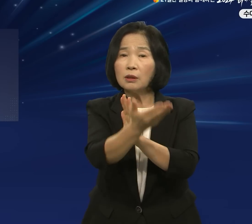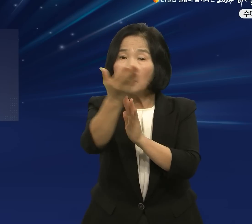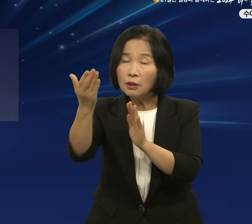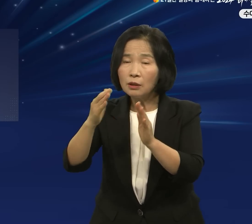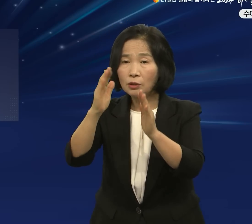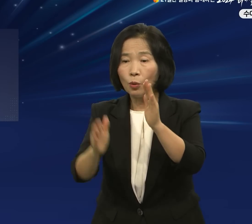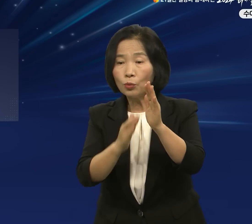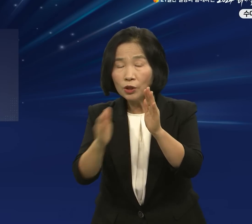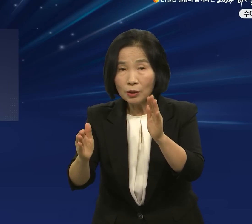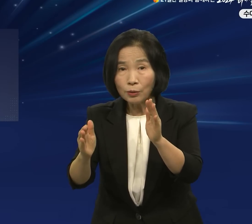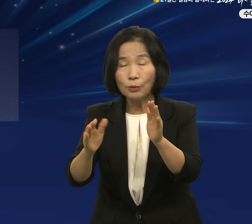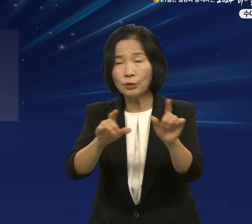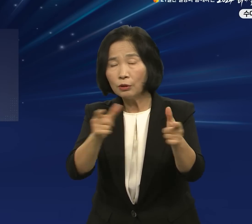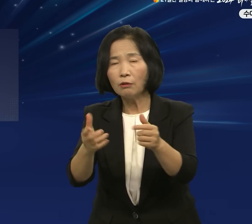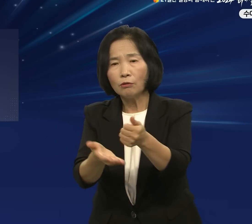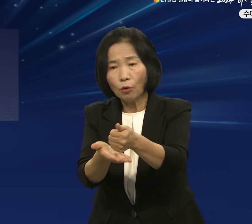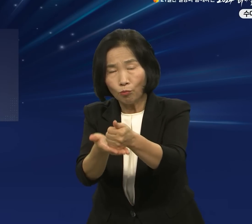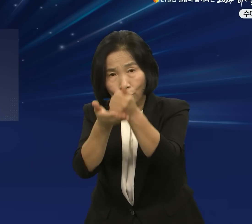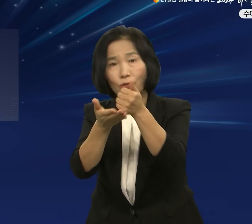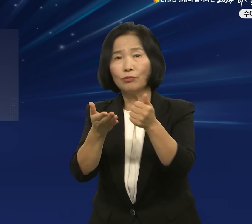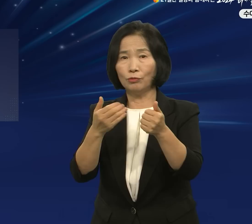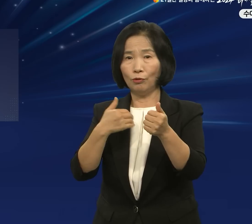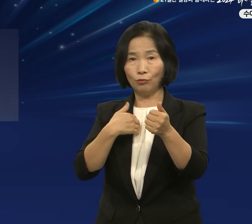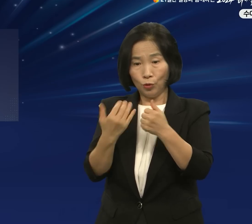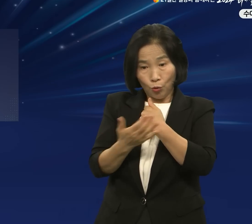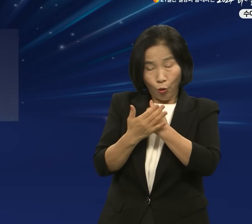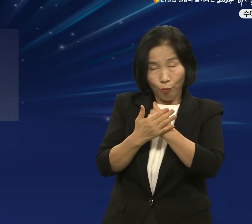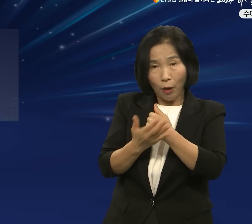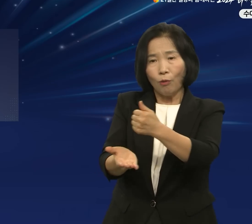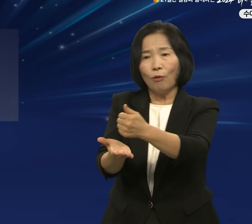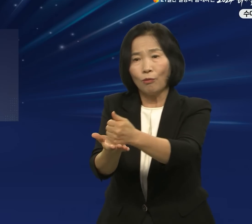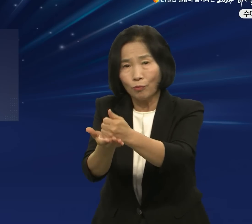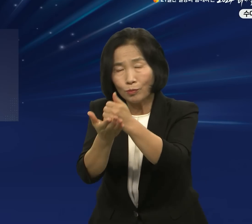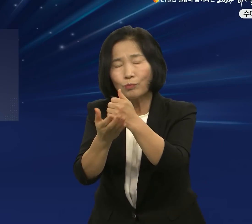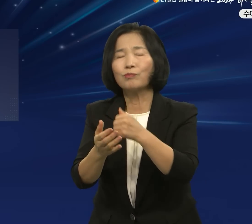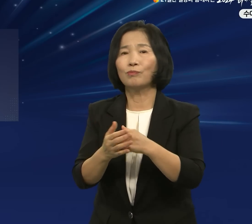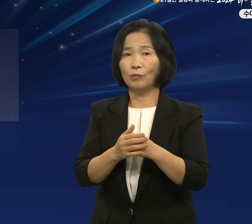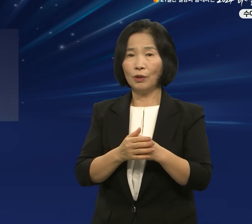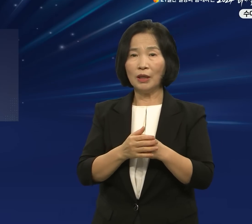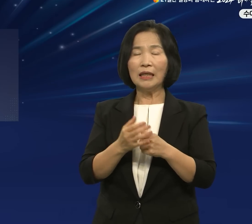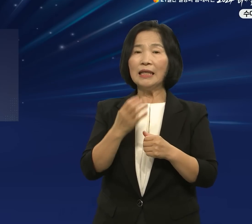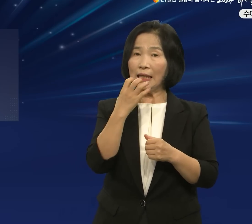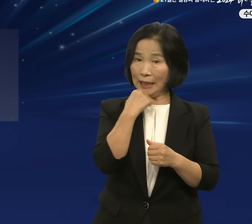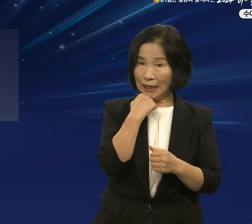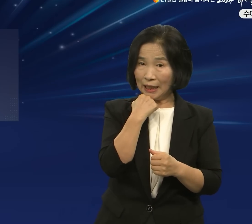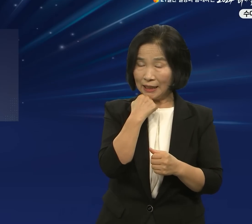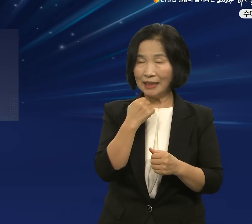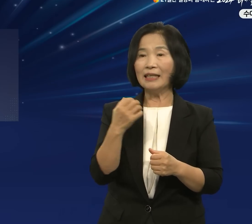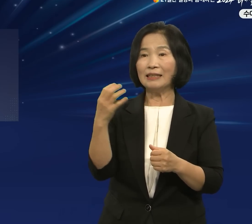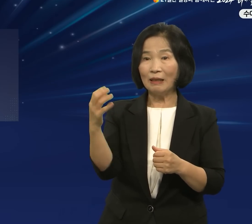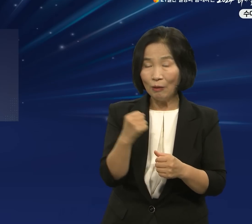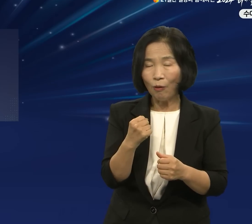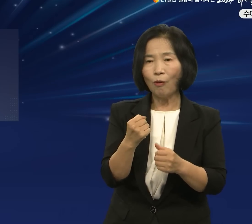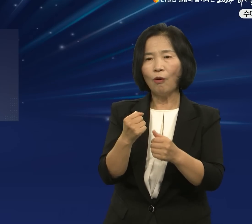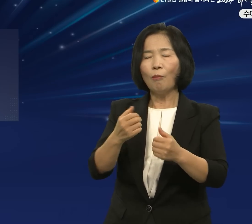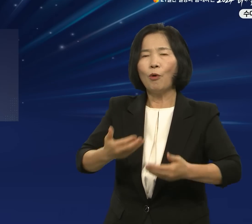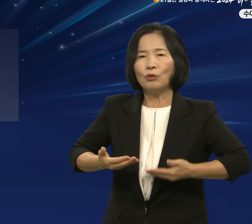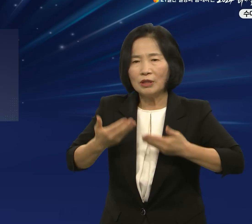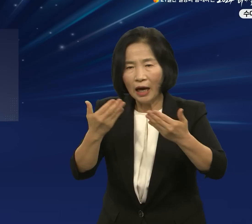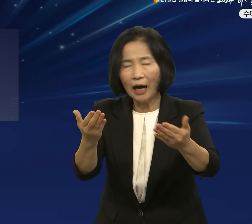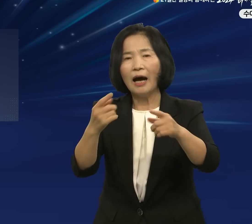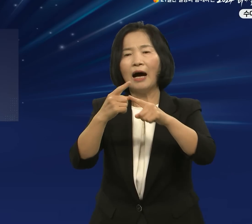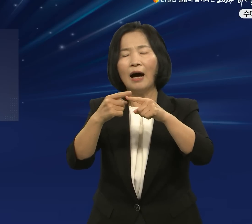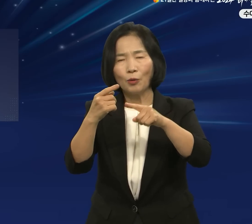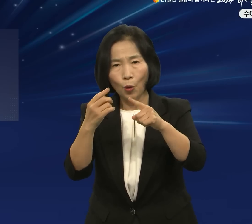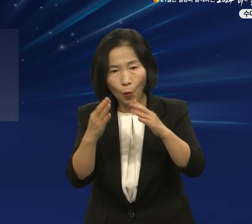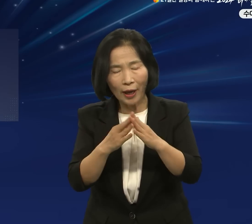정신으로 콩을 삶고 메주를 빚어서 나오는 적은 이익금으로 성도들을 섬기고 교회를 지키고